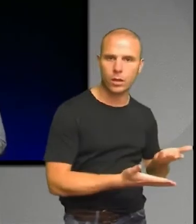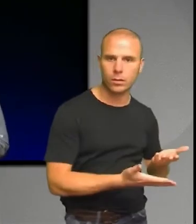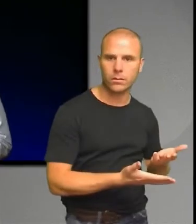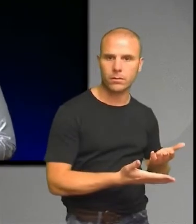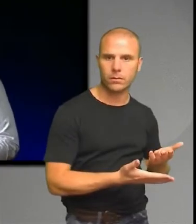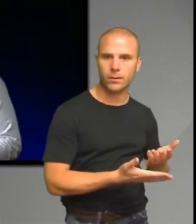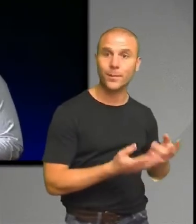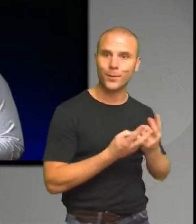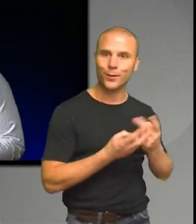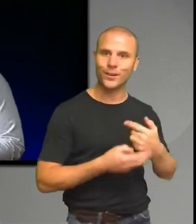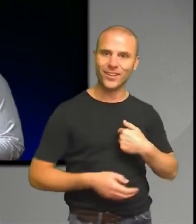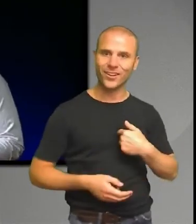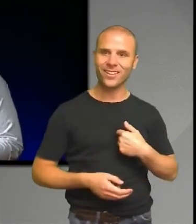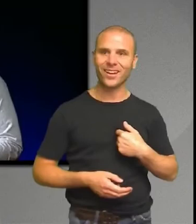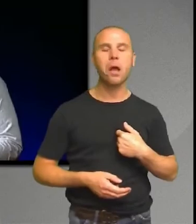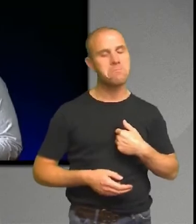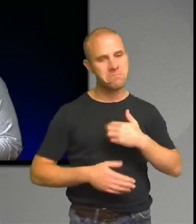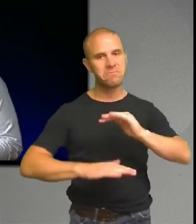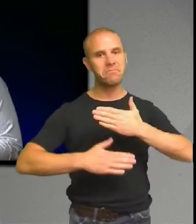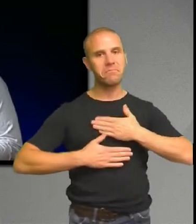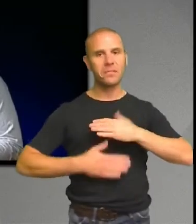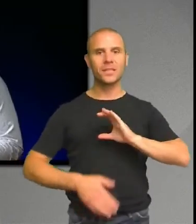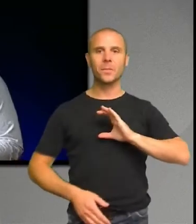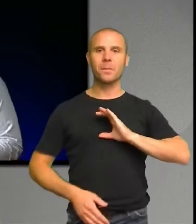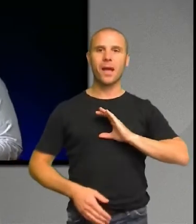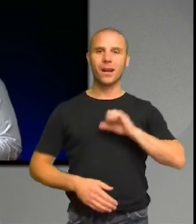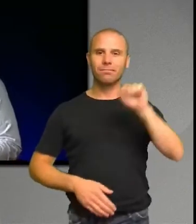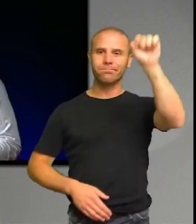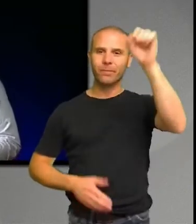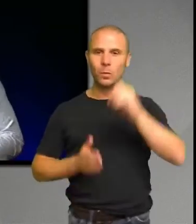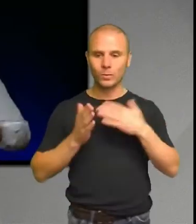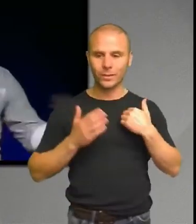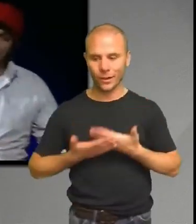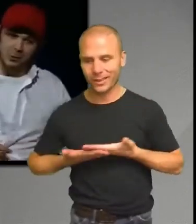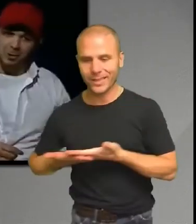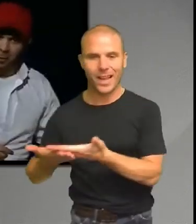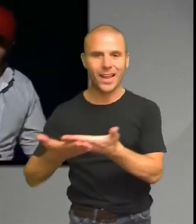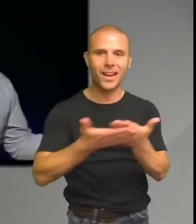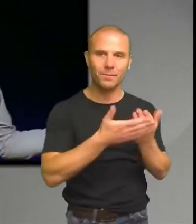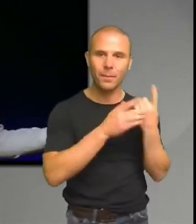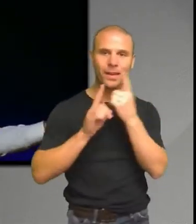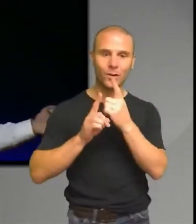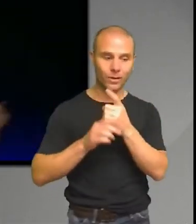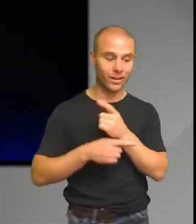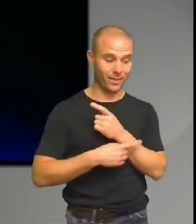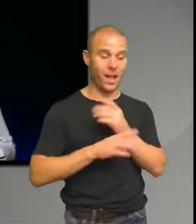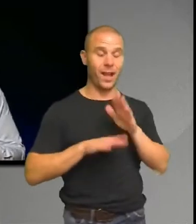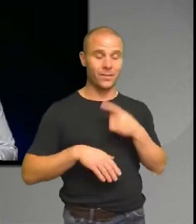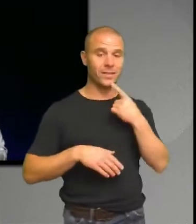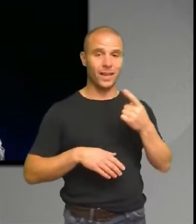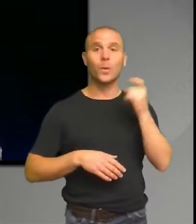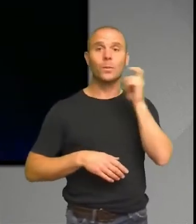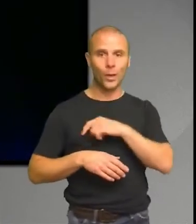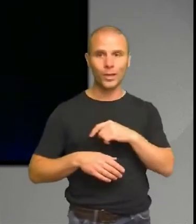Då anser jag mig själv som Superman. Eftersom jag hjälper människor. Så att det de en gång sa var omöjligt har jag gjort